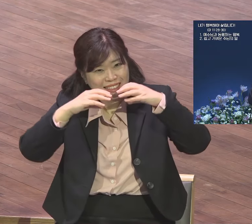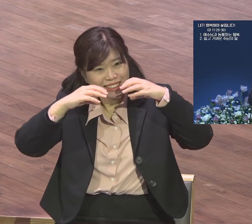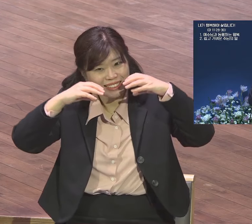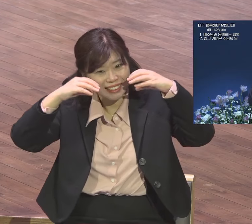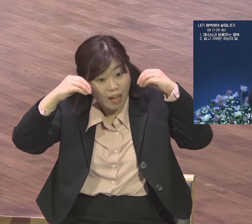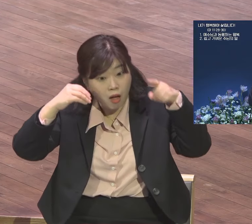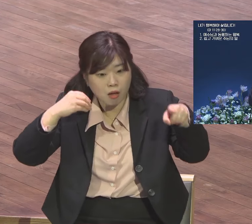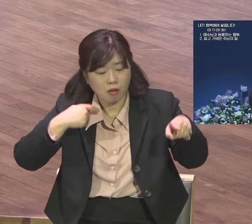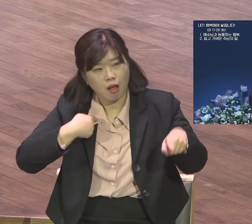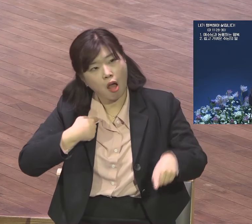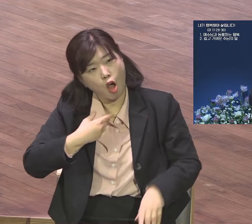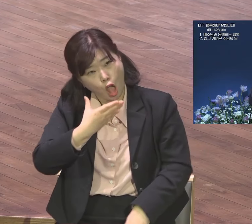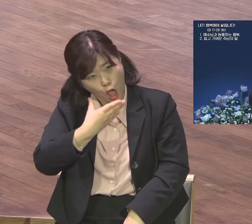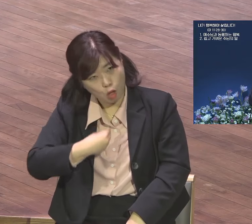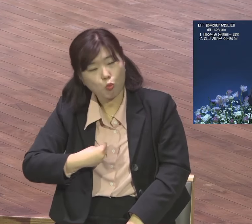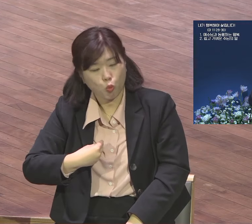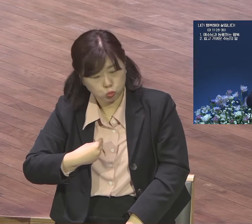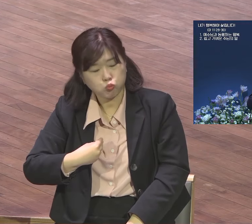있었습니다.